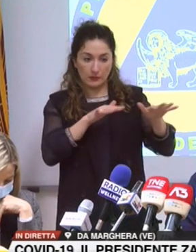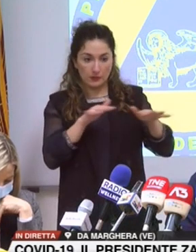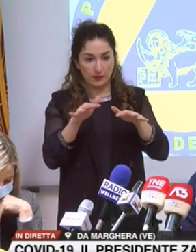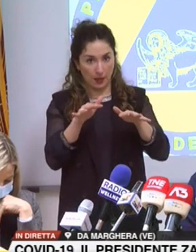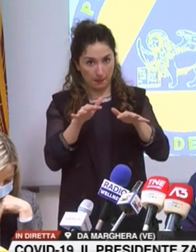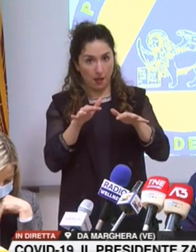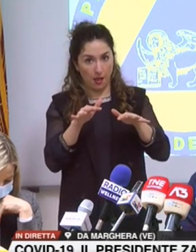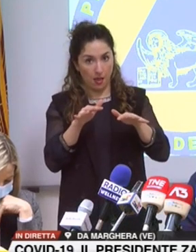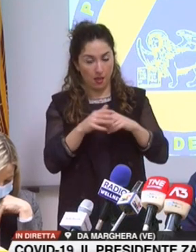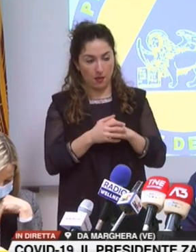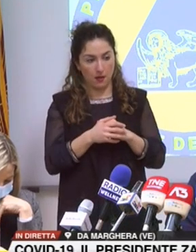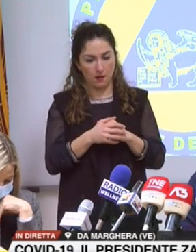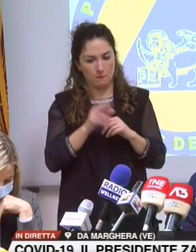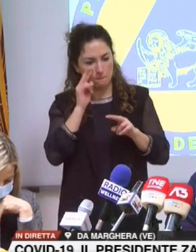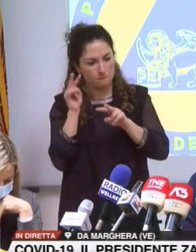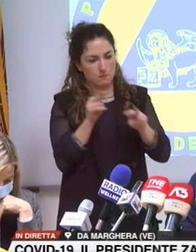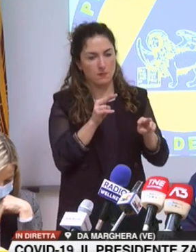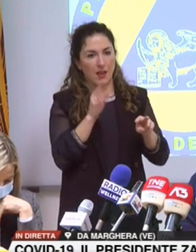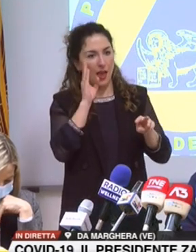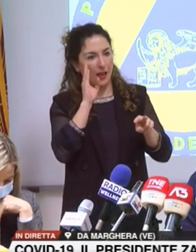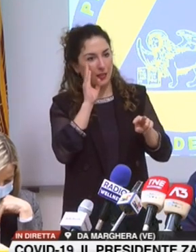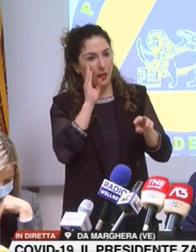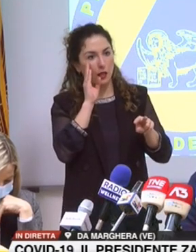la prevenzione di contagi, ricoveri e